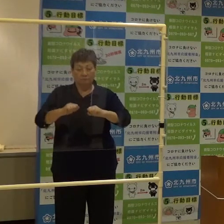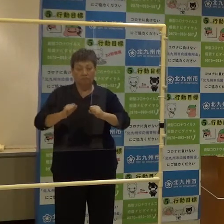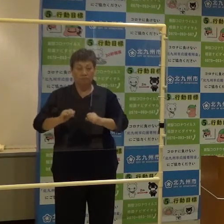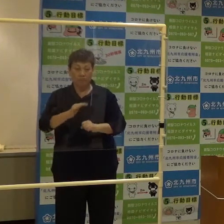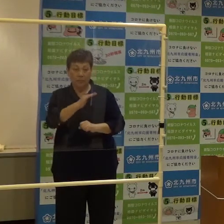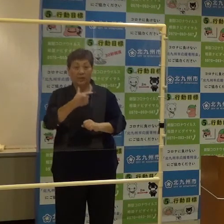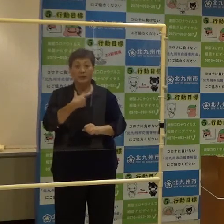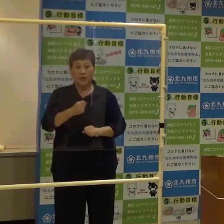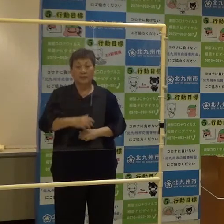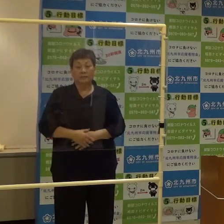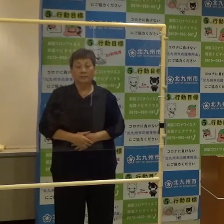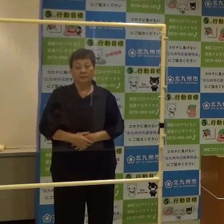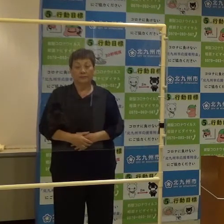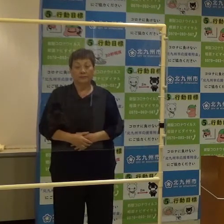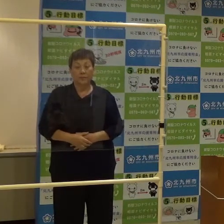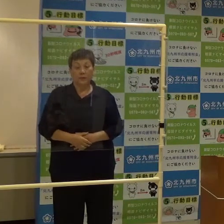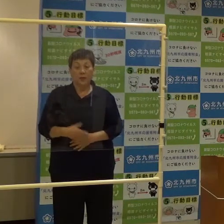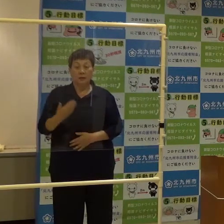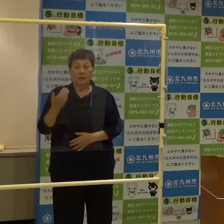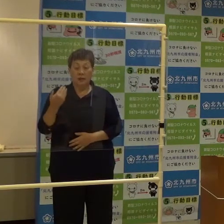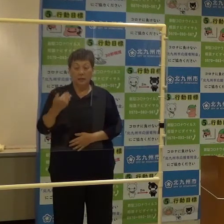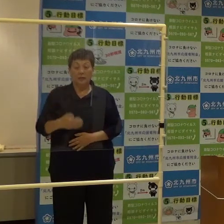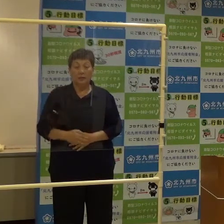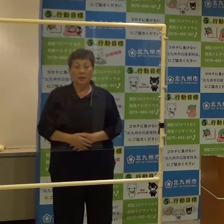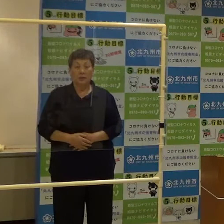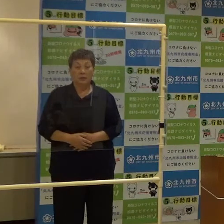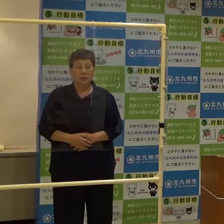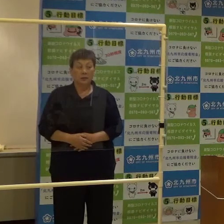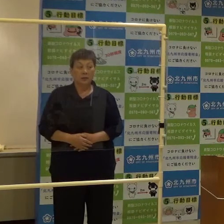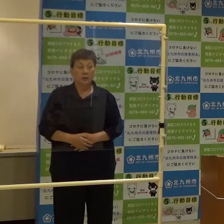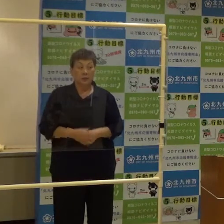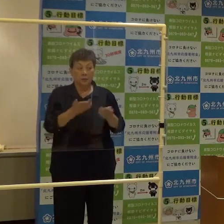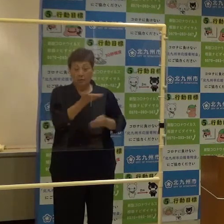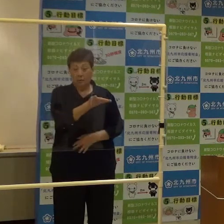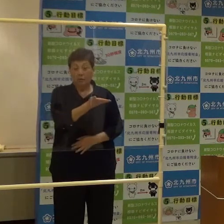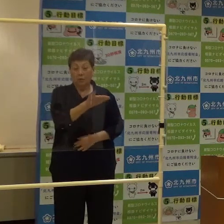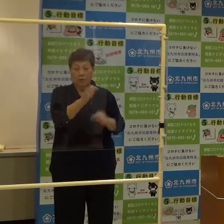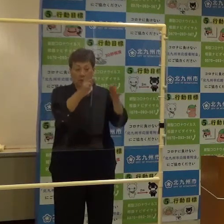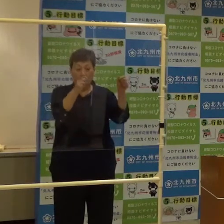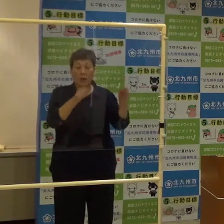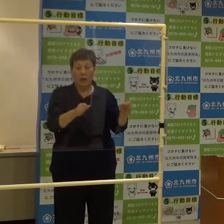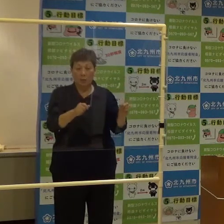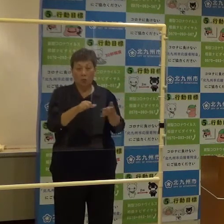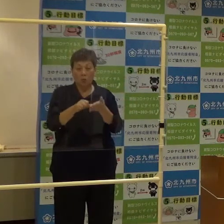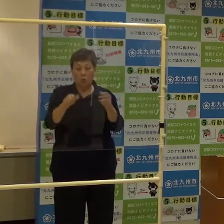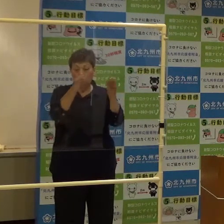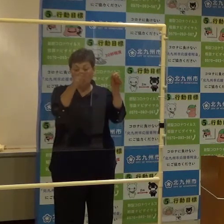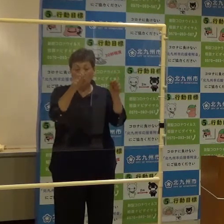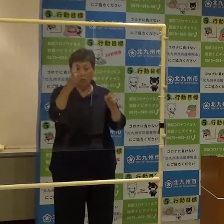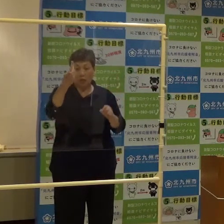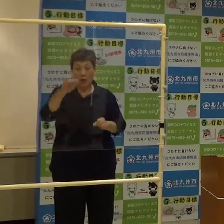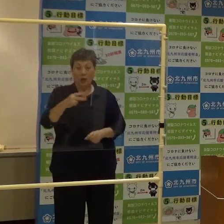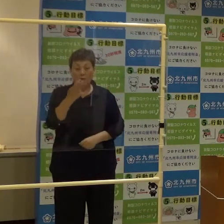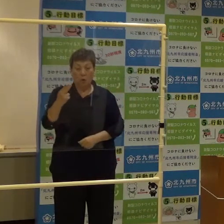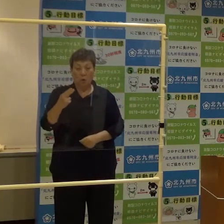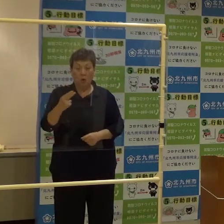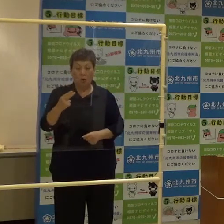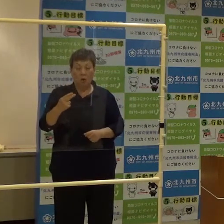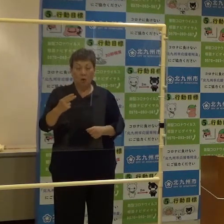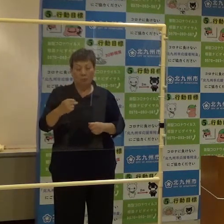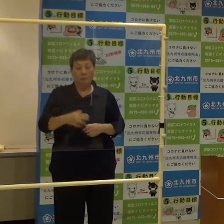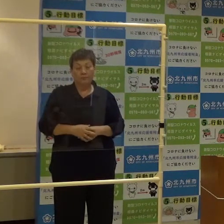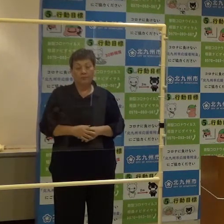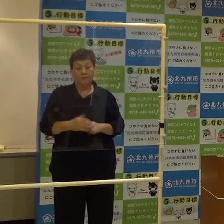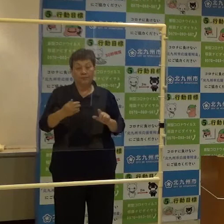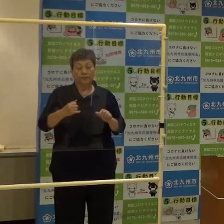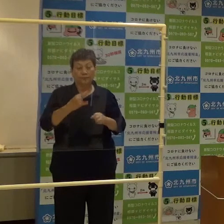。また先ほどのこの飲食店の登録カードがありますけれども、ネット環境がない方